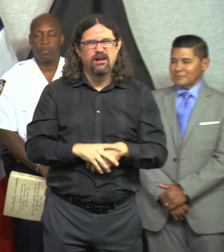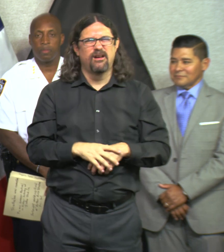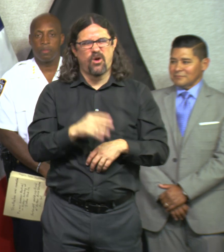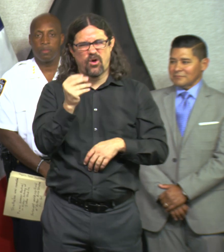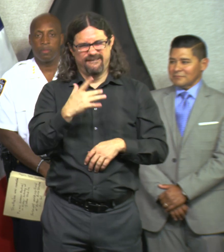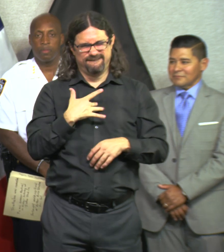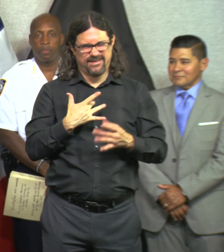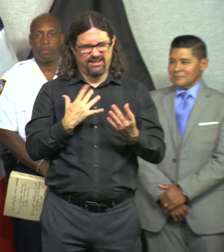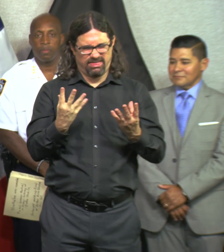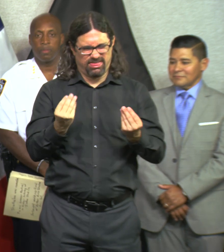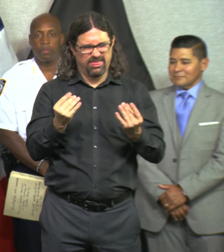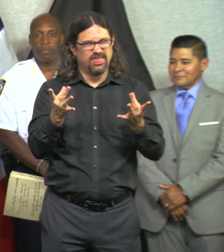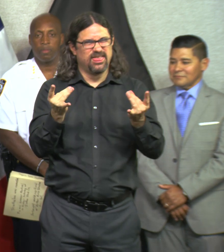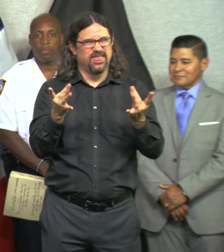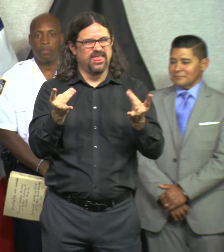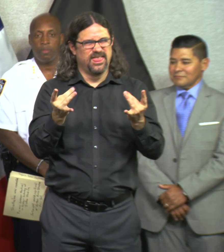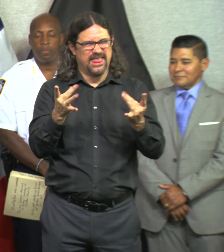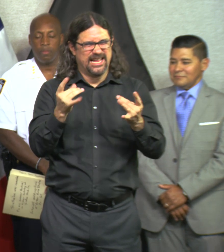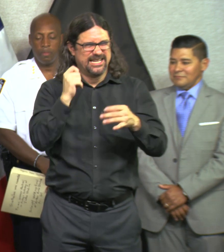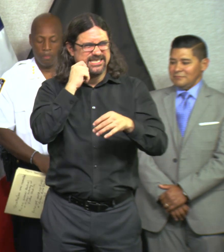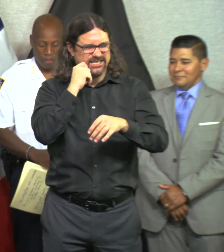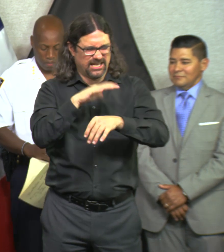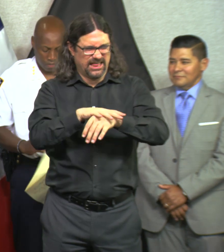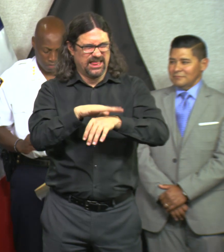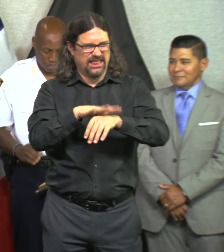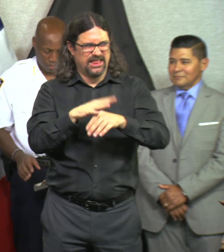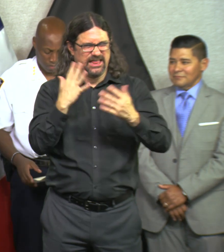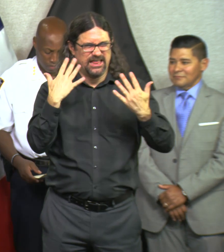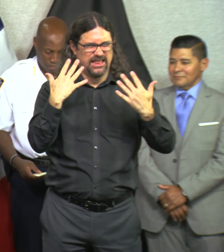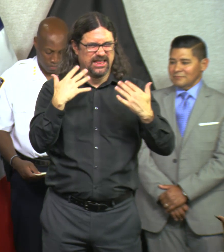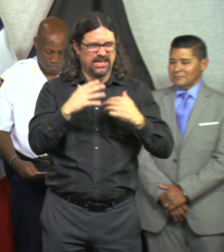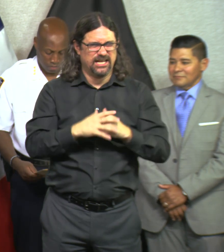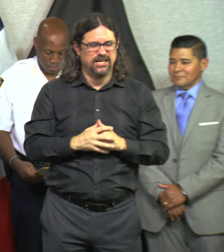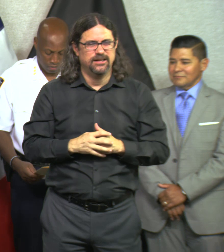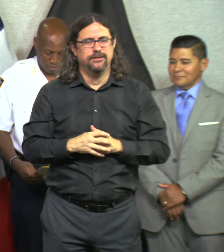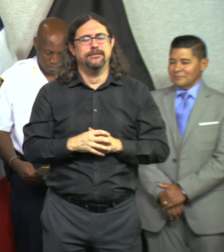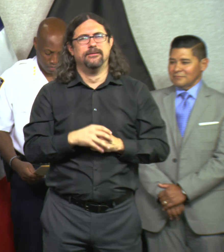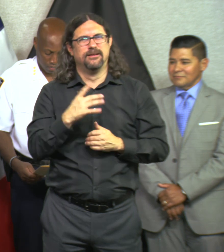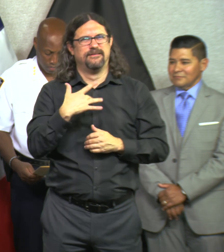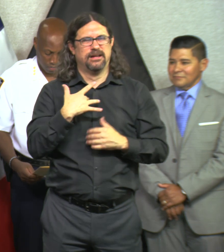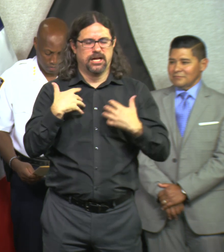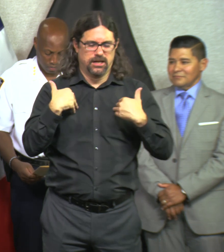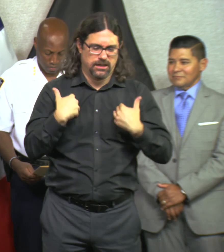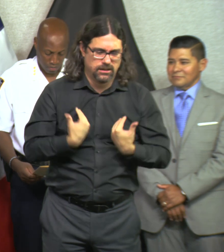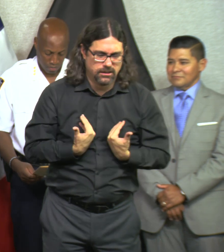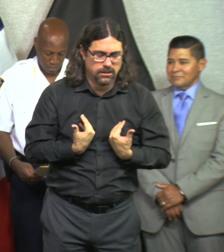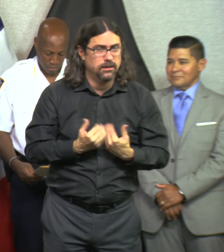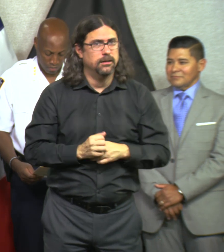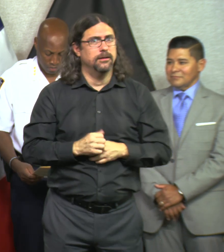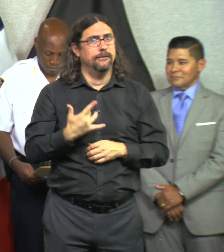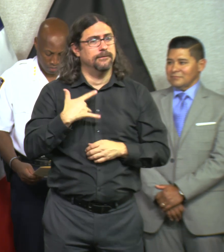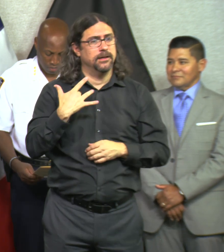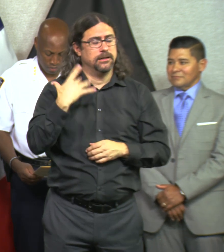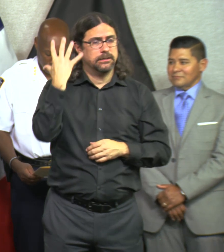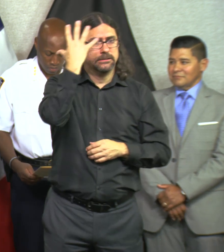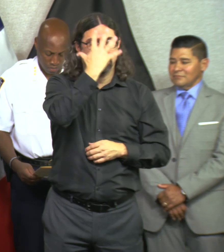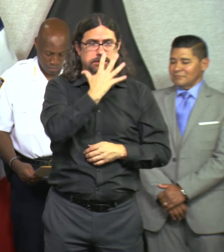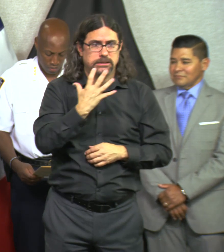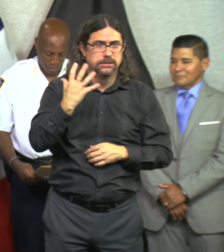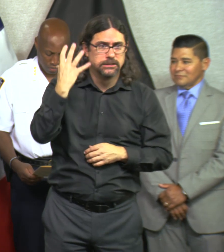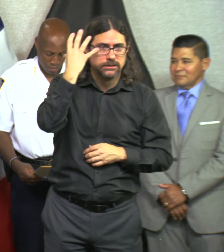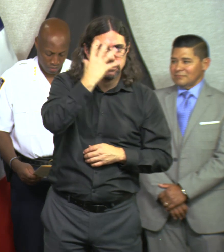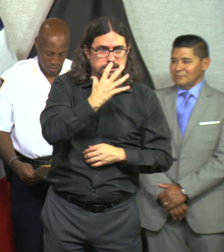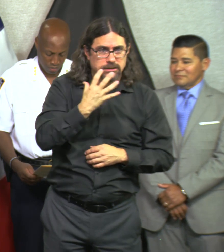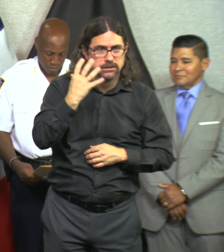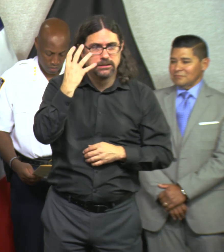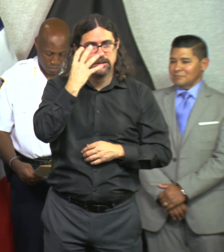of consciousness, disorientation. The important thing is not to wait until you experience those symptoms. If